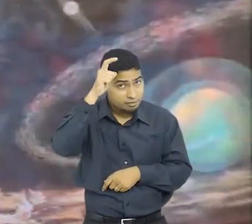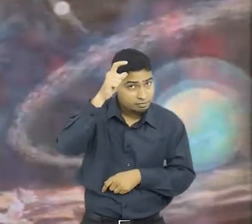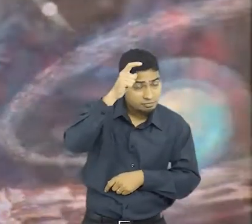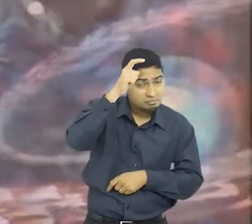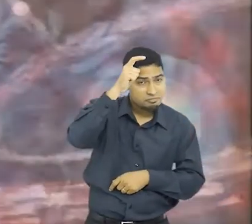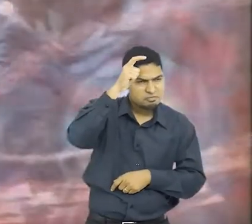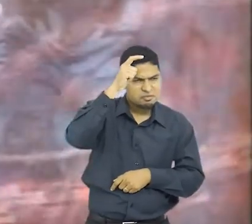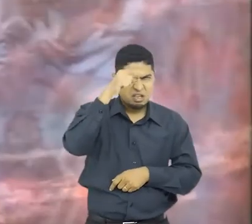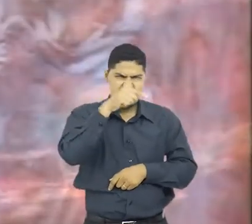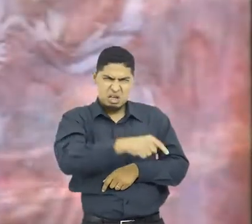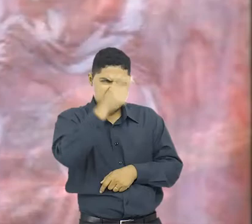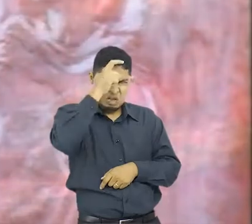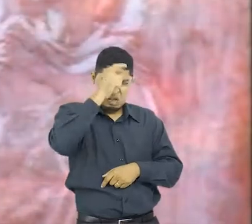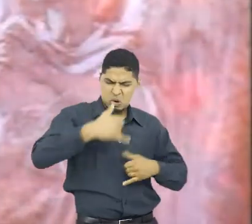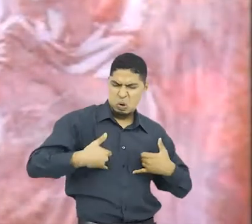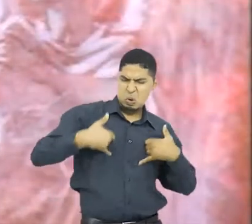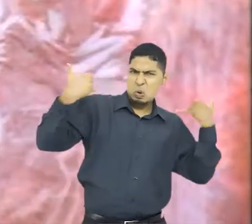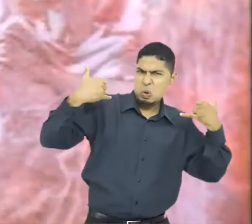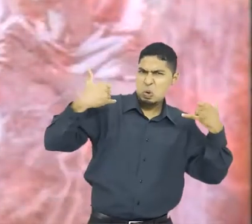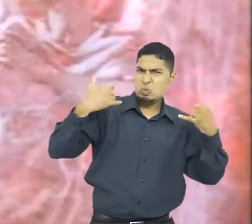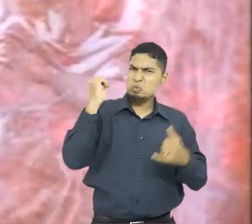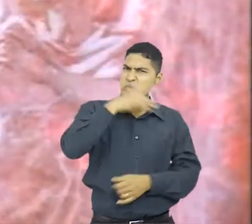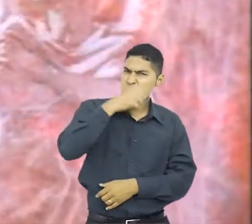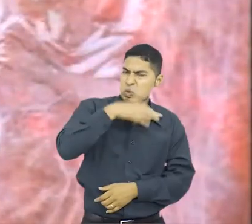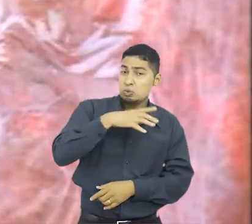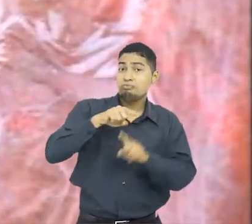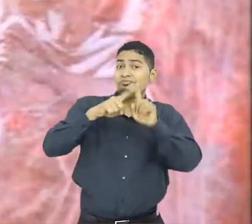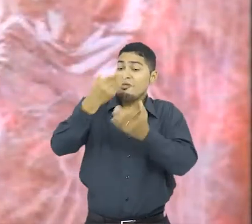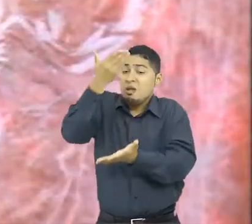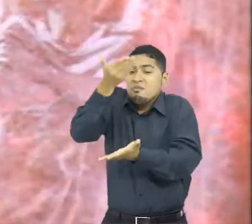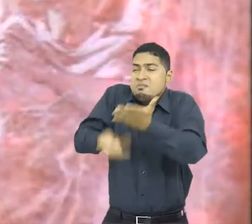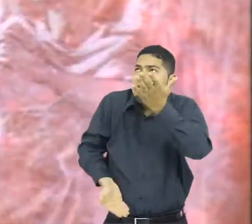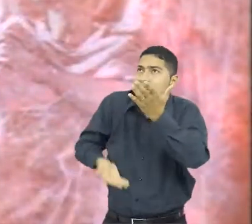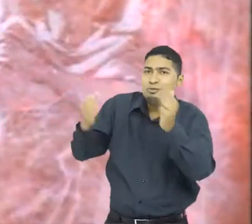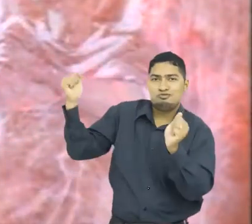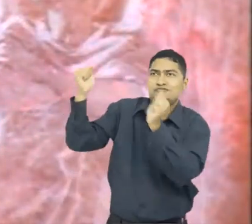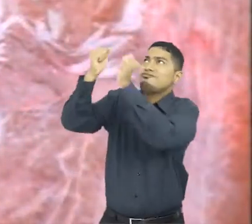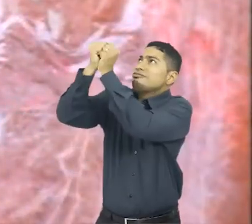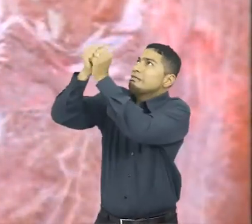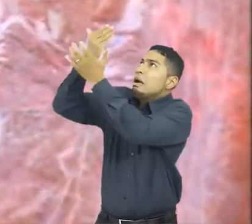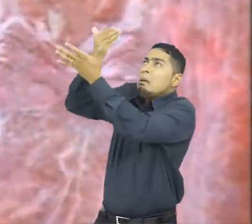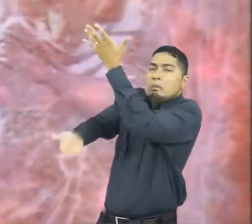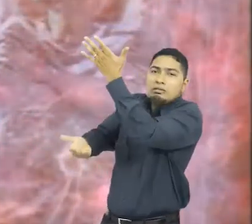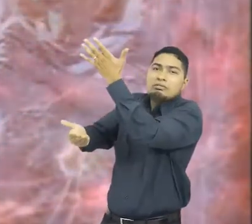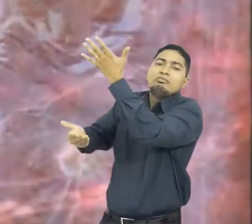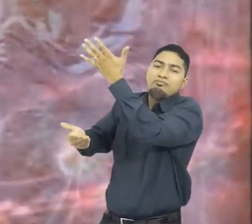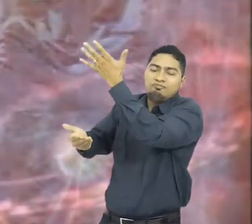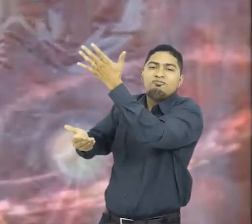deles. Por ser arrogante e orgulhoso, Lúcifer perdeu a sua posição junto ao trono de Deus. Por